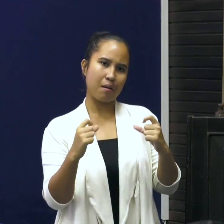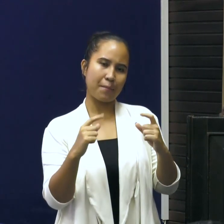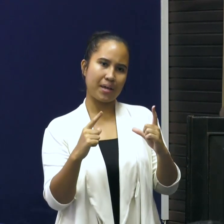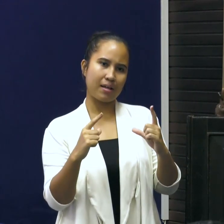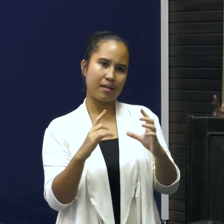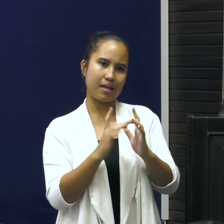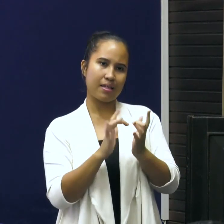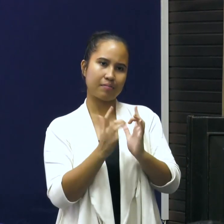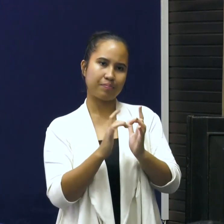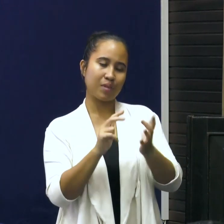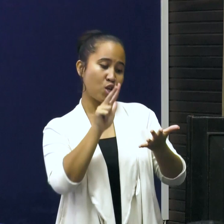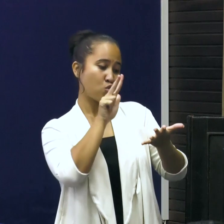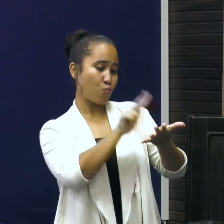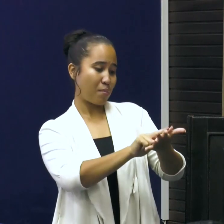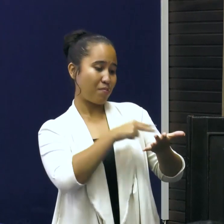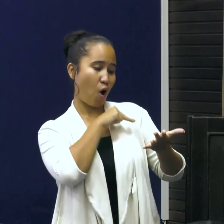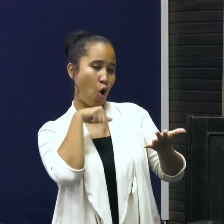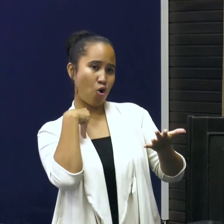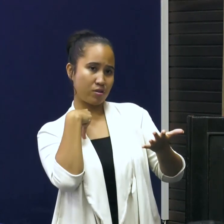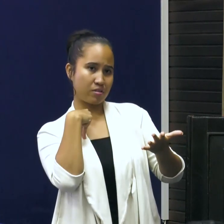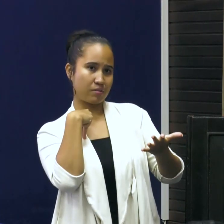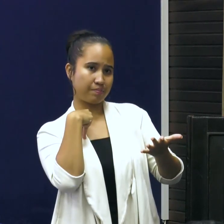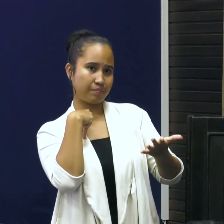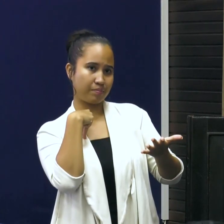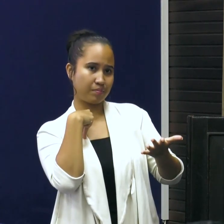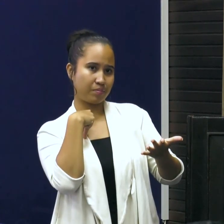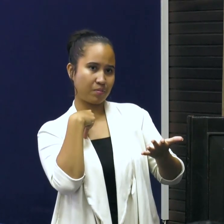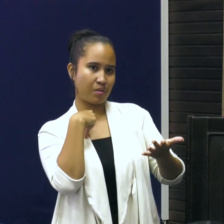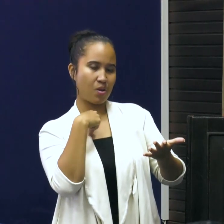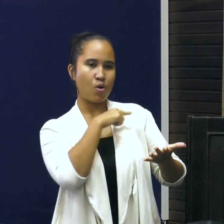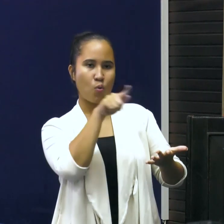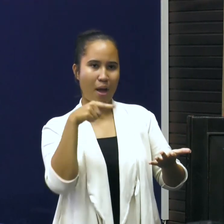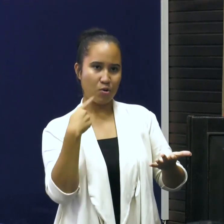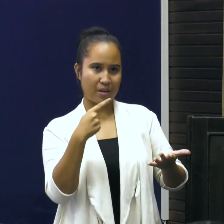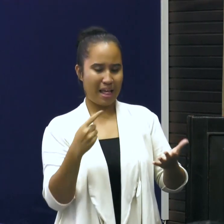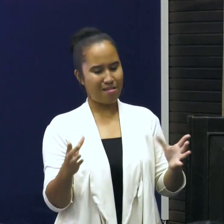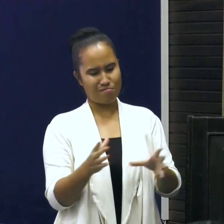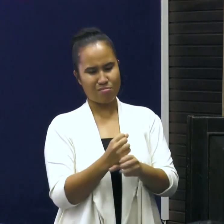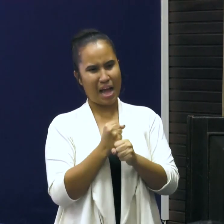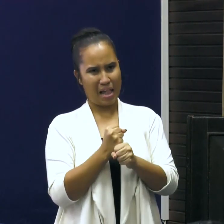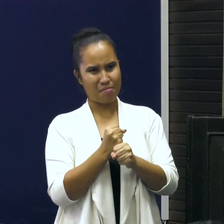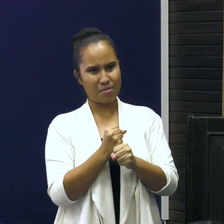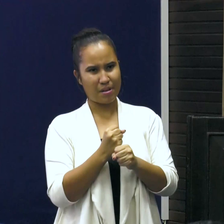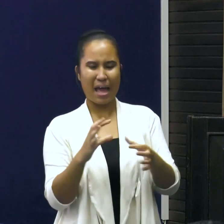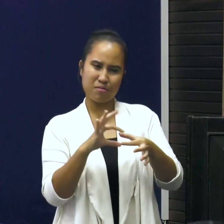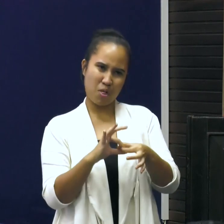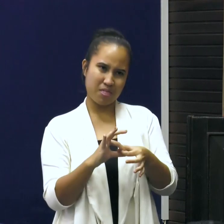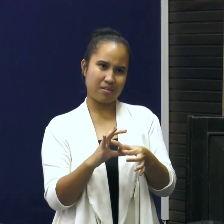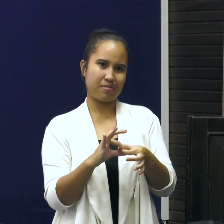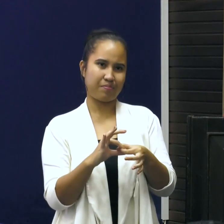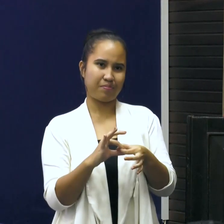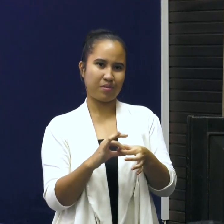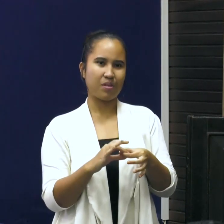naar de website van ons. Dan kunnen we elkaar op verschillende manieren bereiken. We krijgen ook informatie